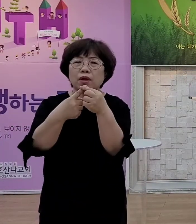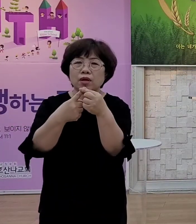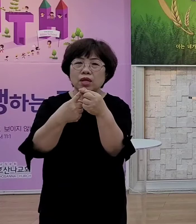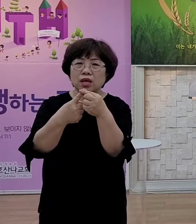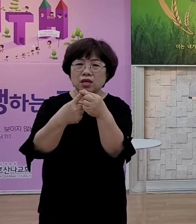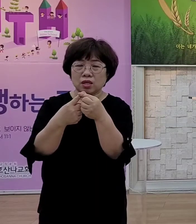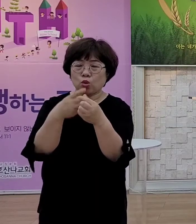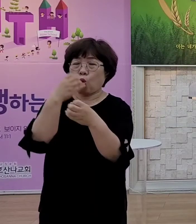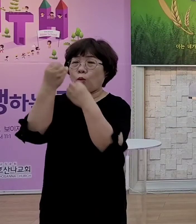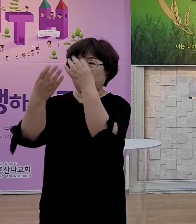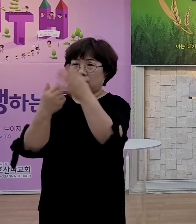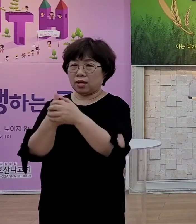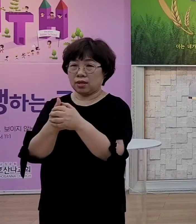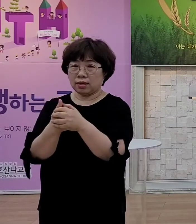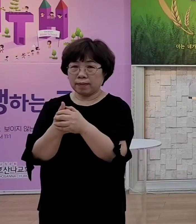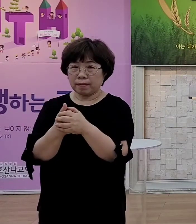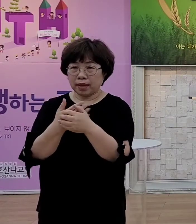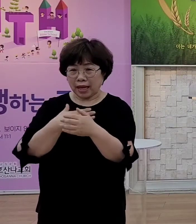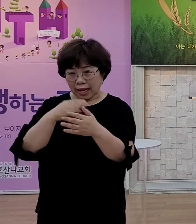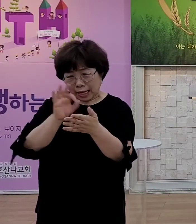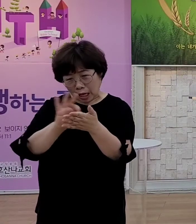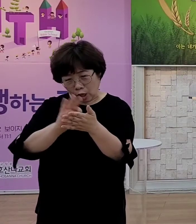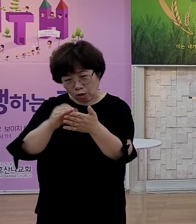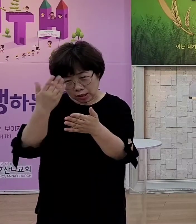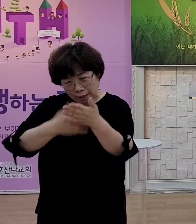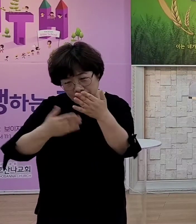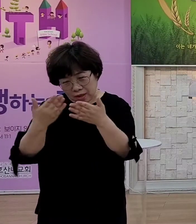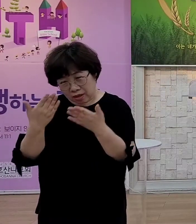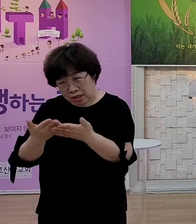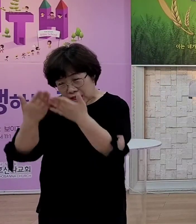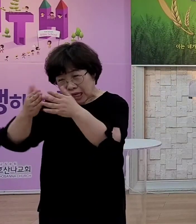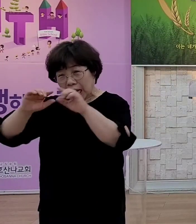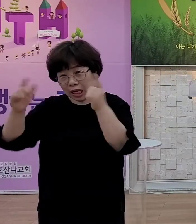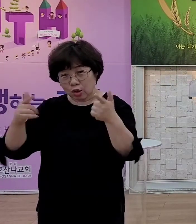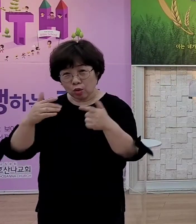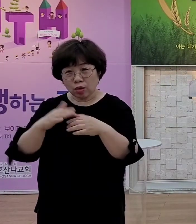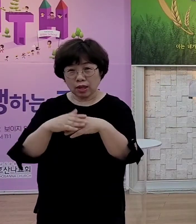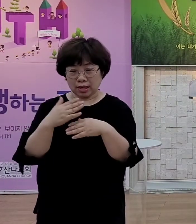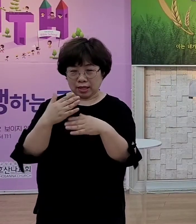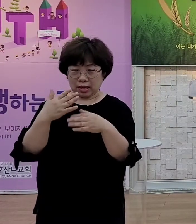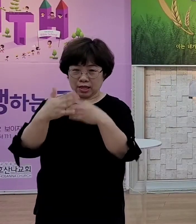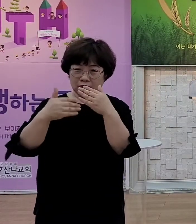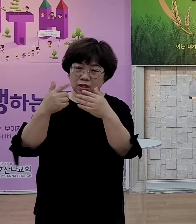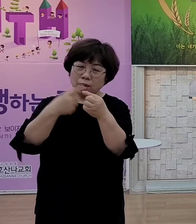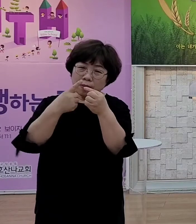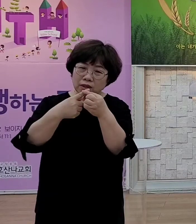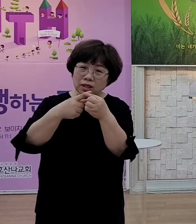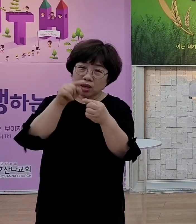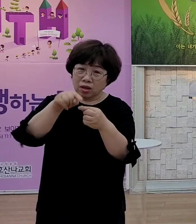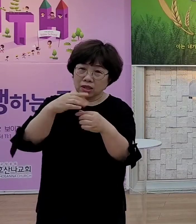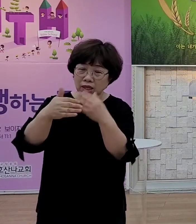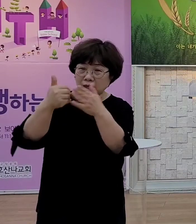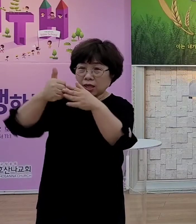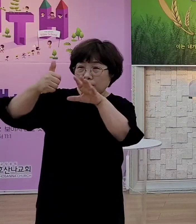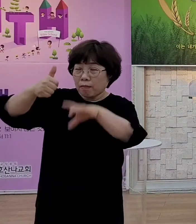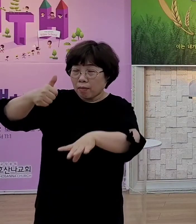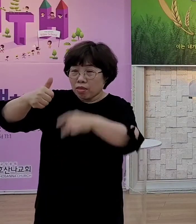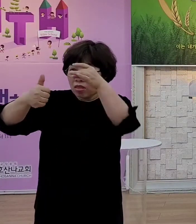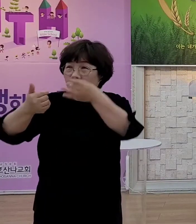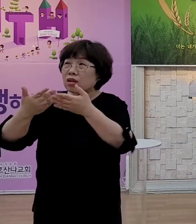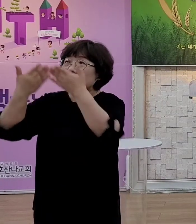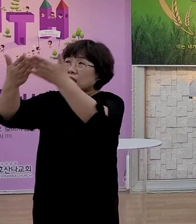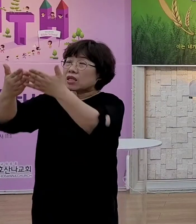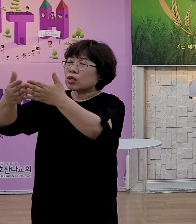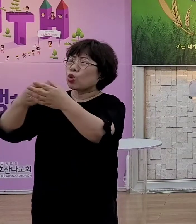전부이시고 나의 1번이십니다. 이것을 고백하는 날이 맥추감사절이다 라고 하는